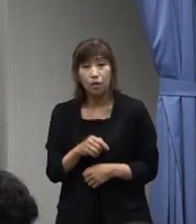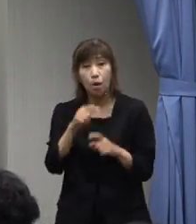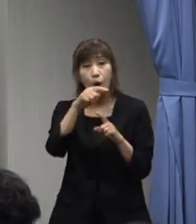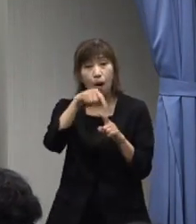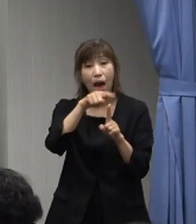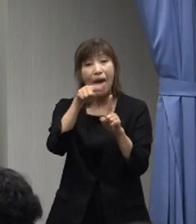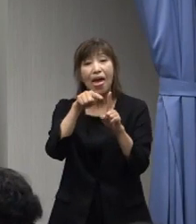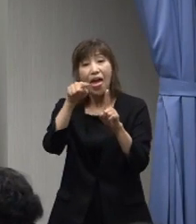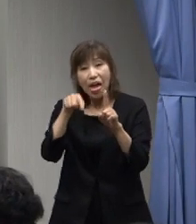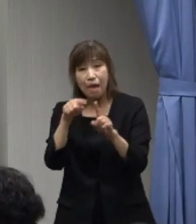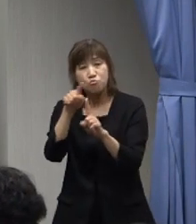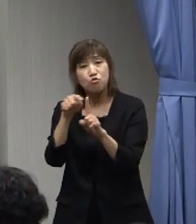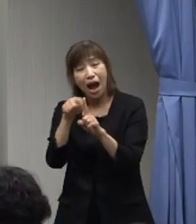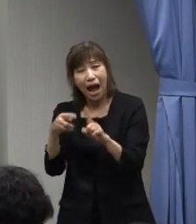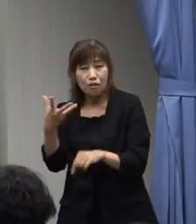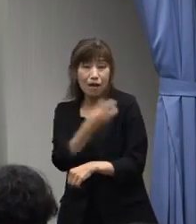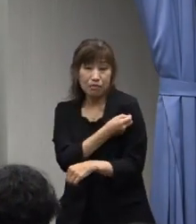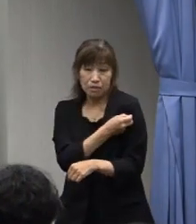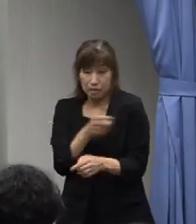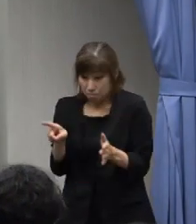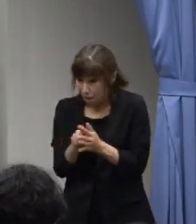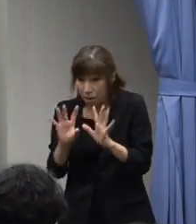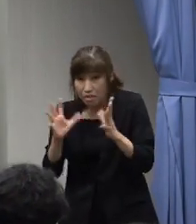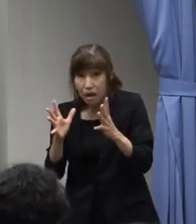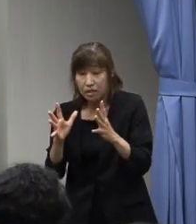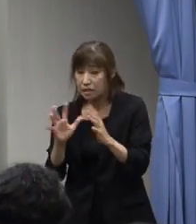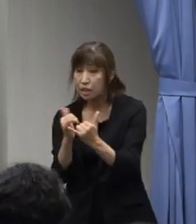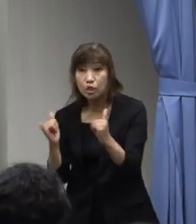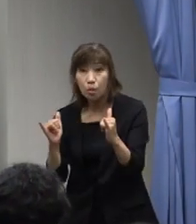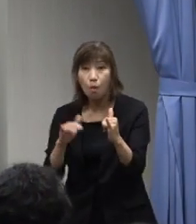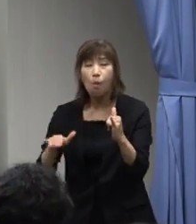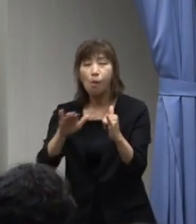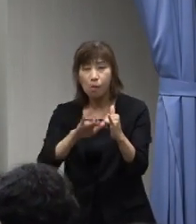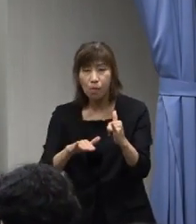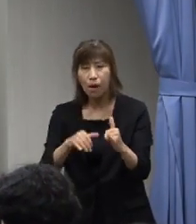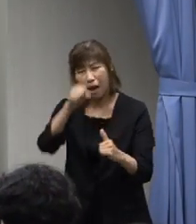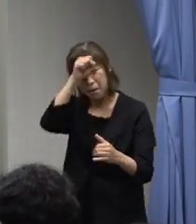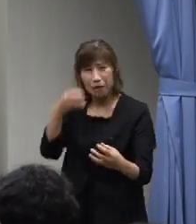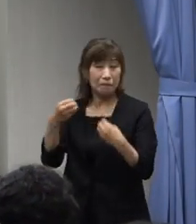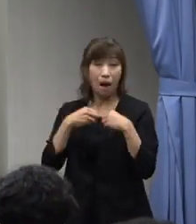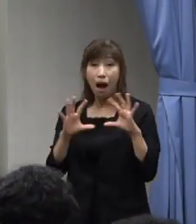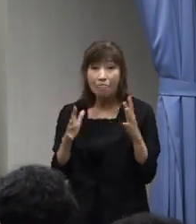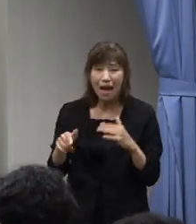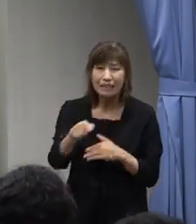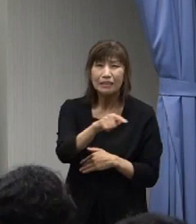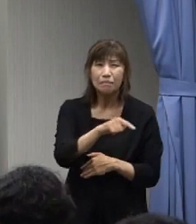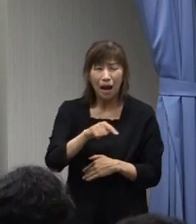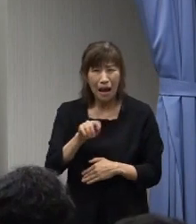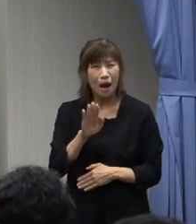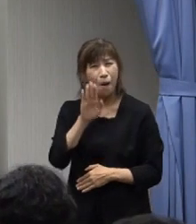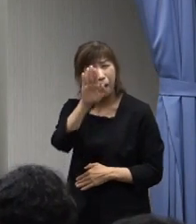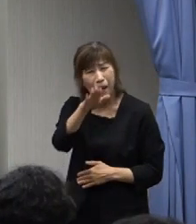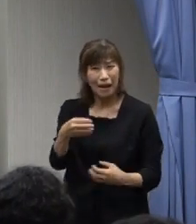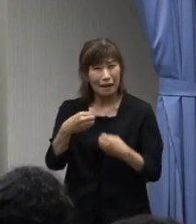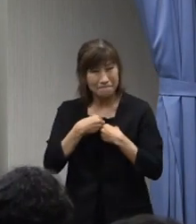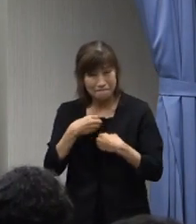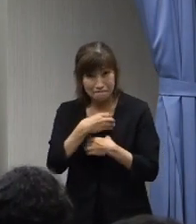は今まで風疹とかマシンに、罹患したことがない方は、感染するリスクが高いです